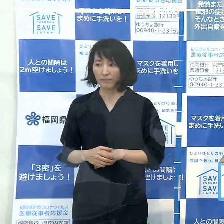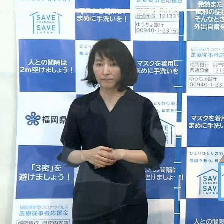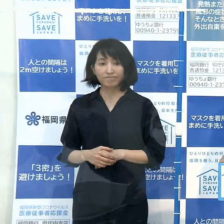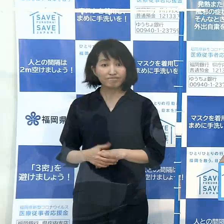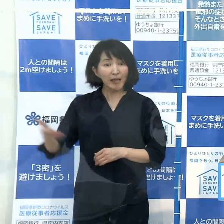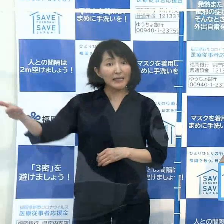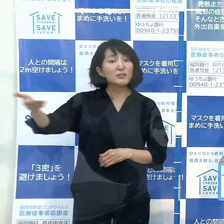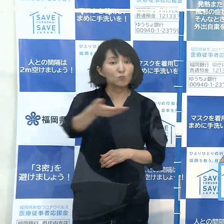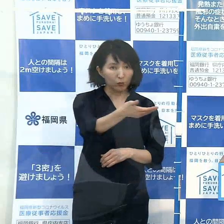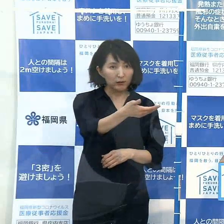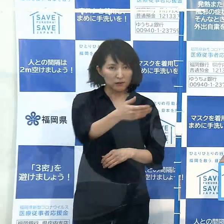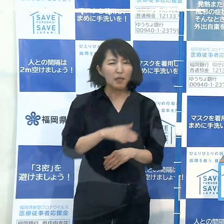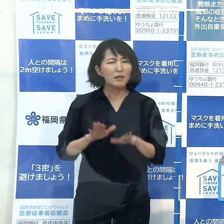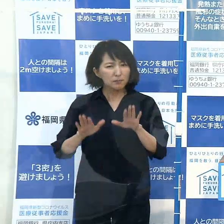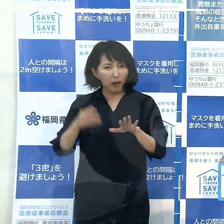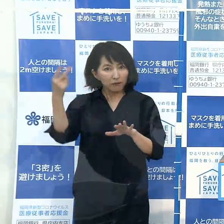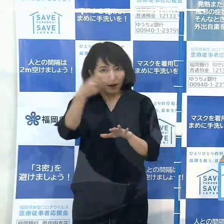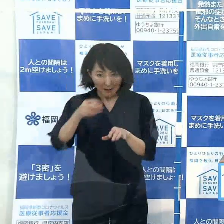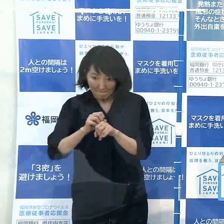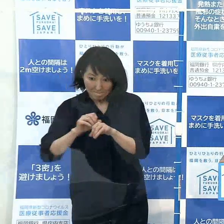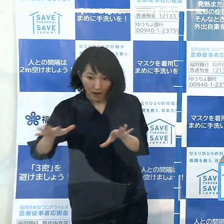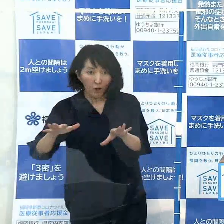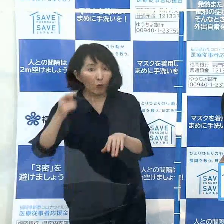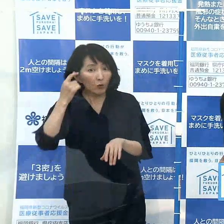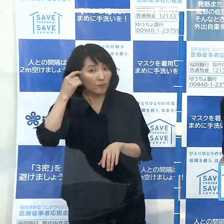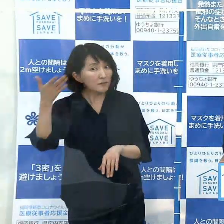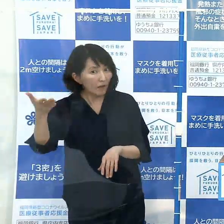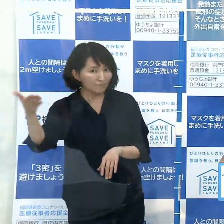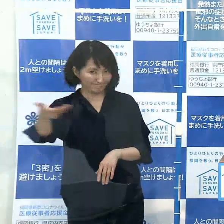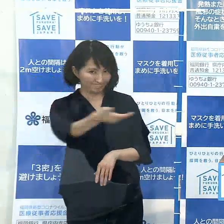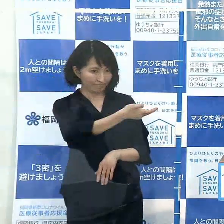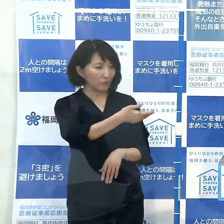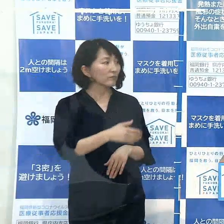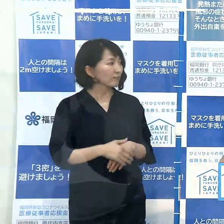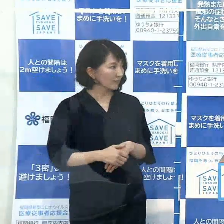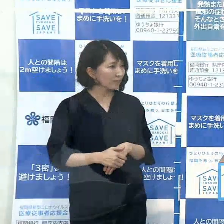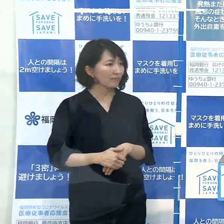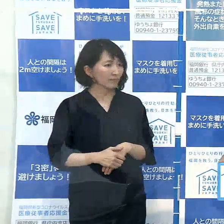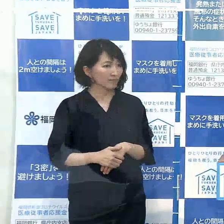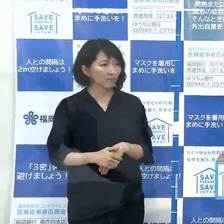今は第2波にあるというお考えですか。 最初の数字出してくる。